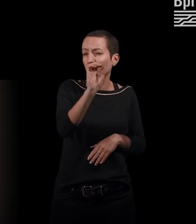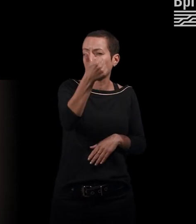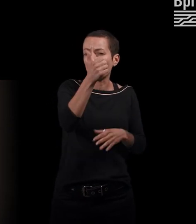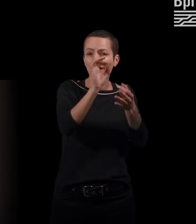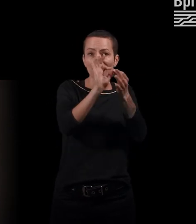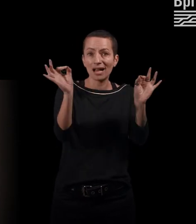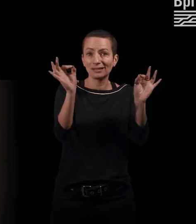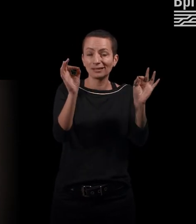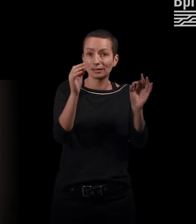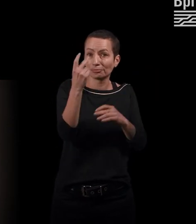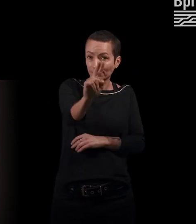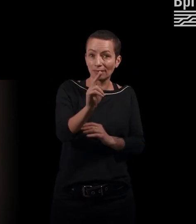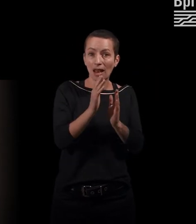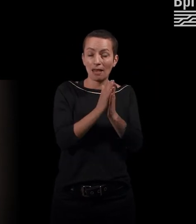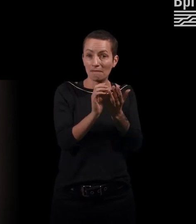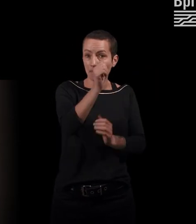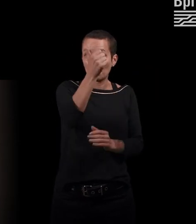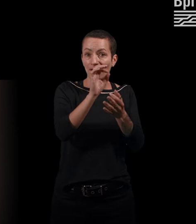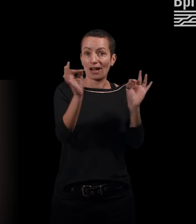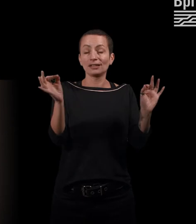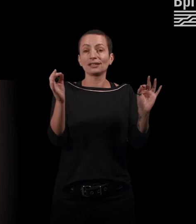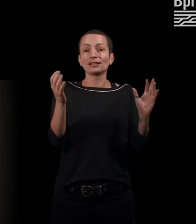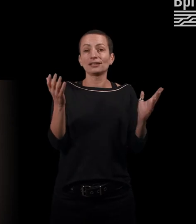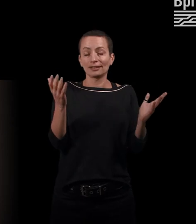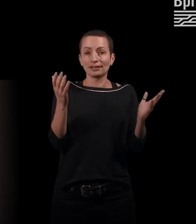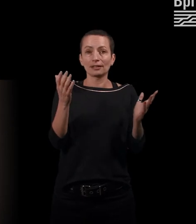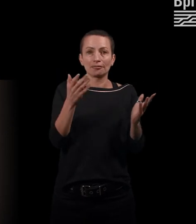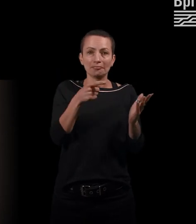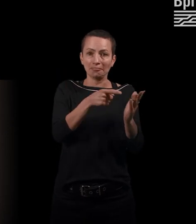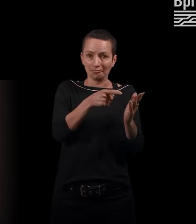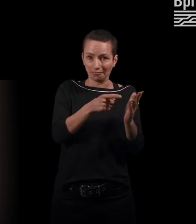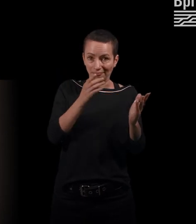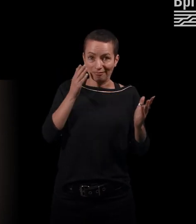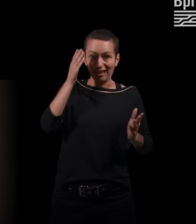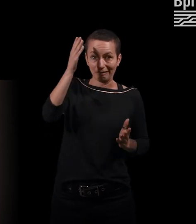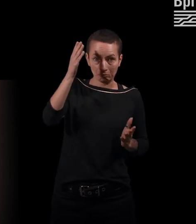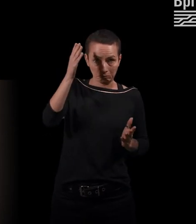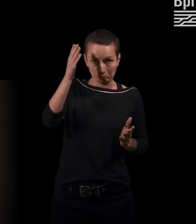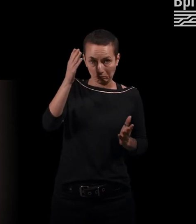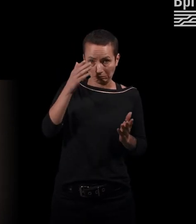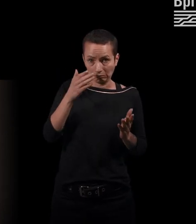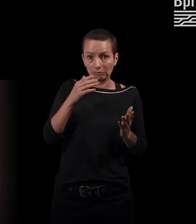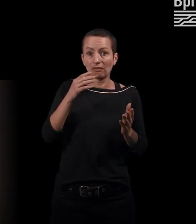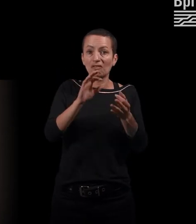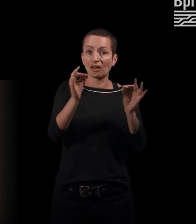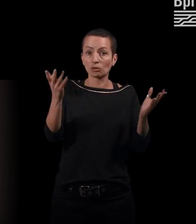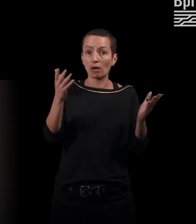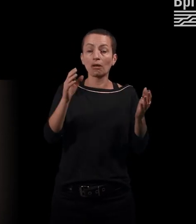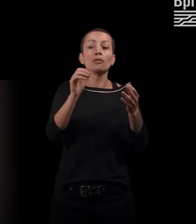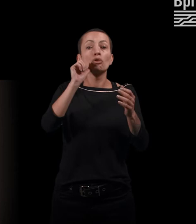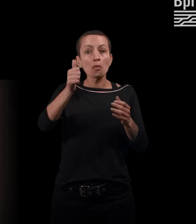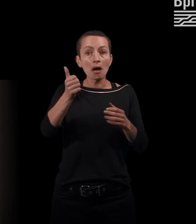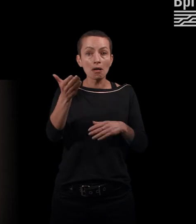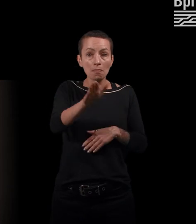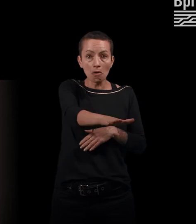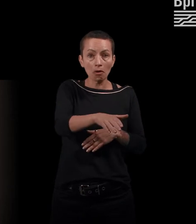toute première phrase de votre livre, Camille Amoun, est loin de dire qu'il y a un demain, ça dit simplement « demain est mort ».